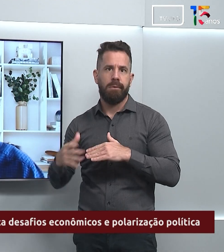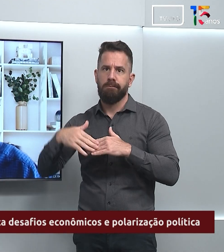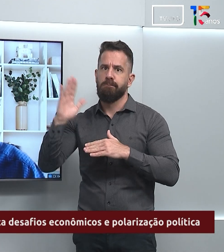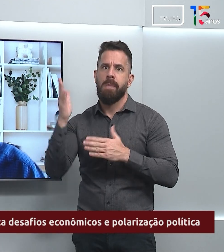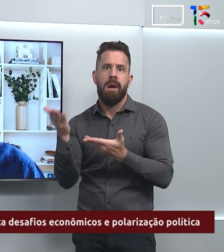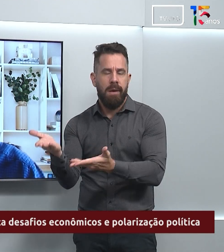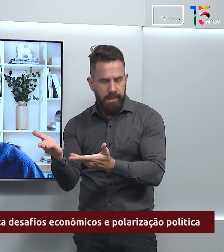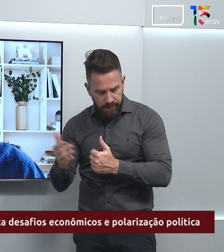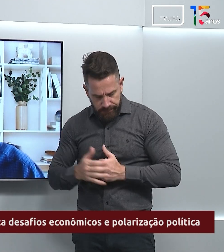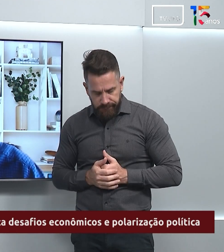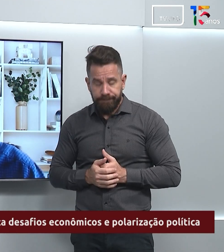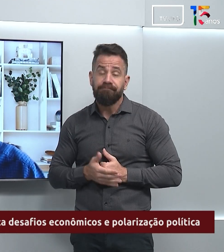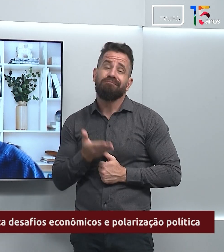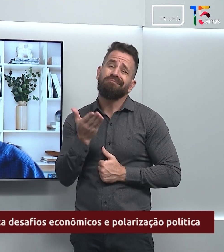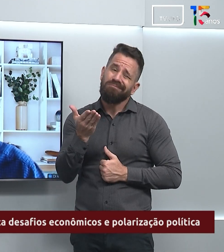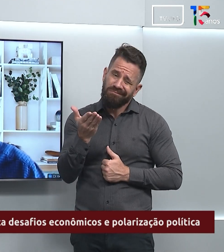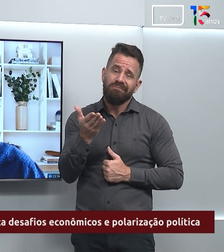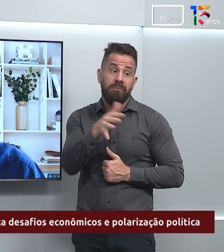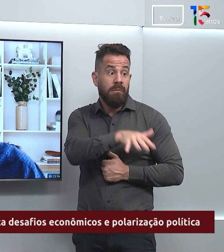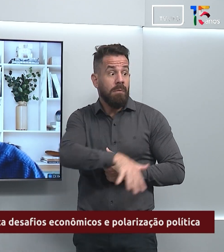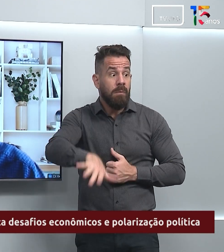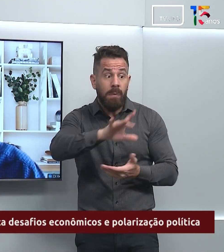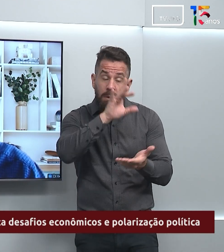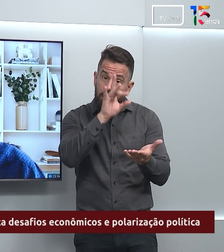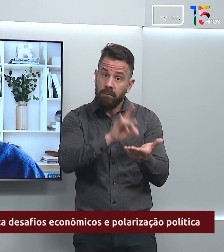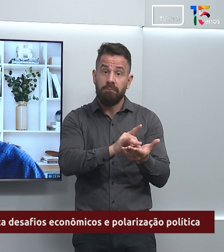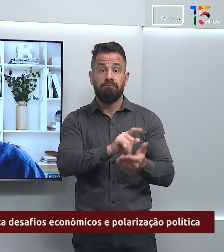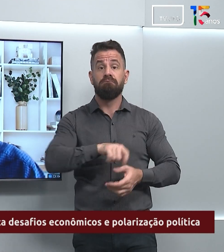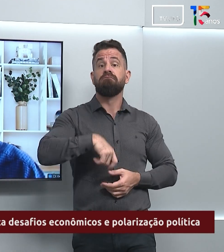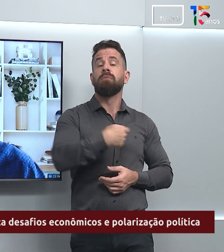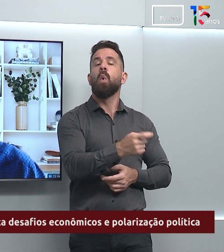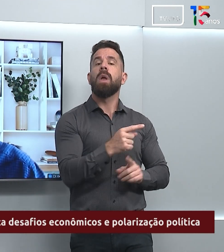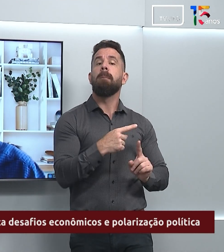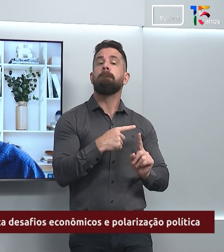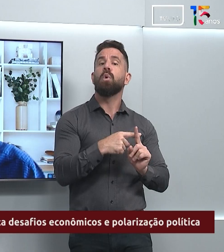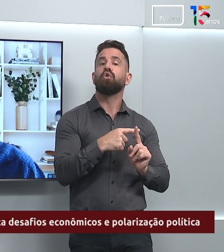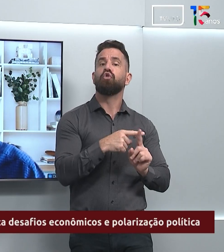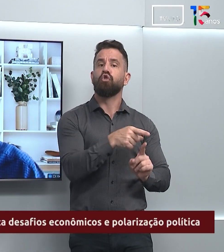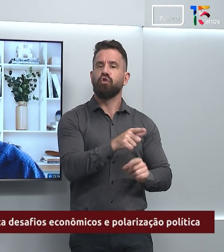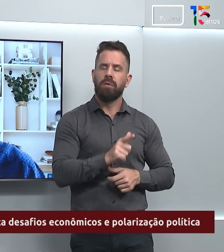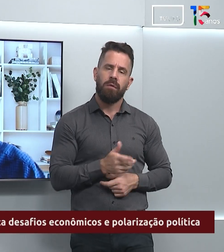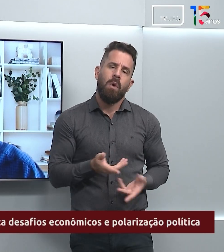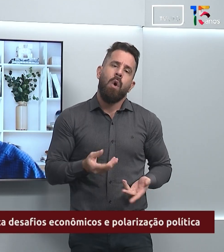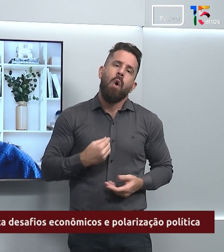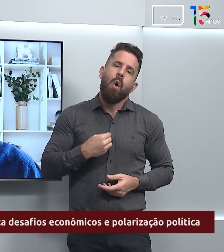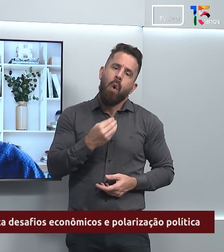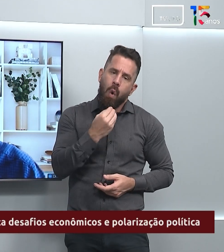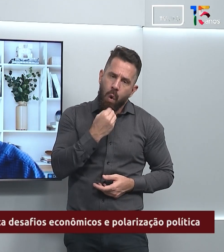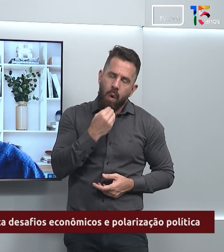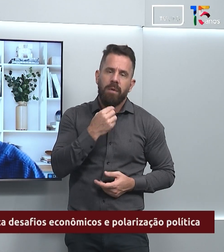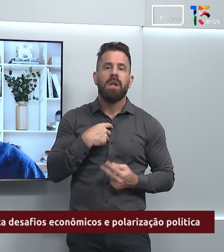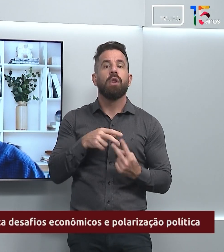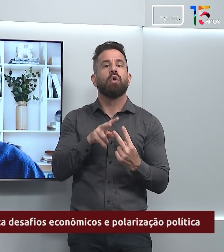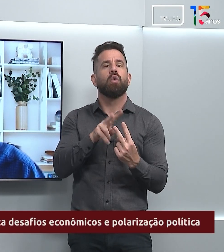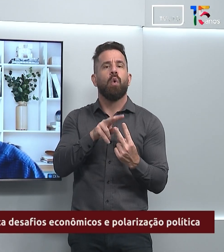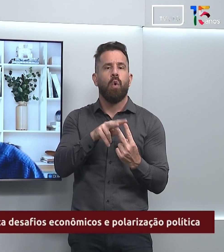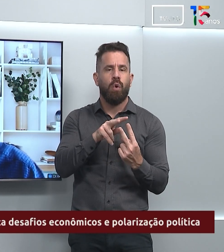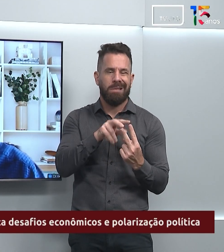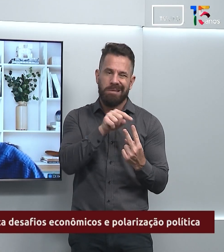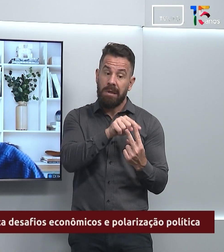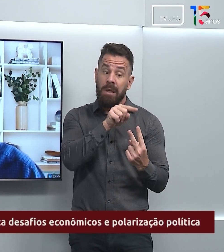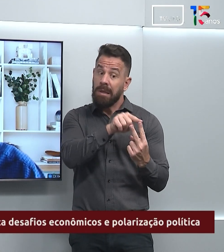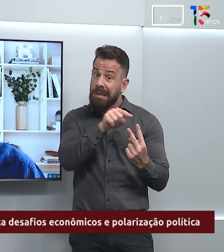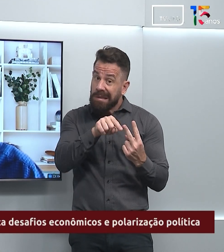inflação. Então, é um cenário extremamente positivo. É claro que nós temos dois indicadores que têm